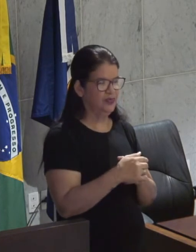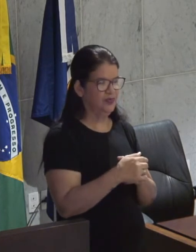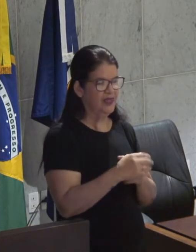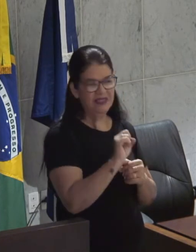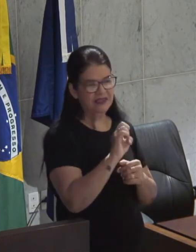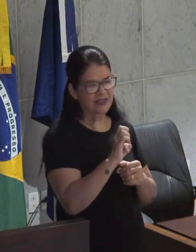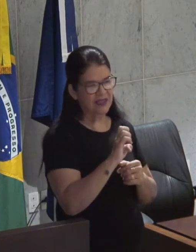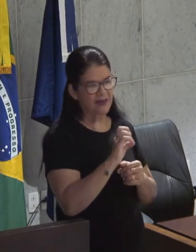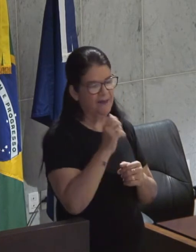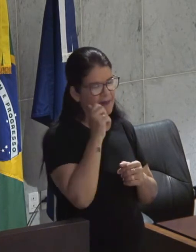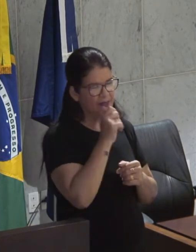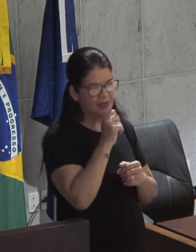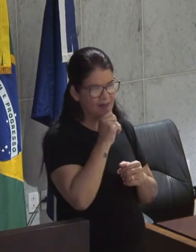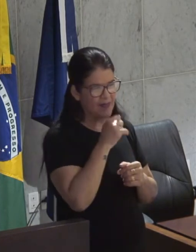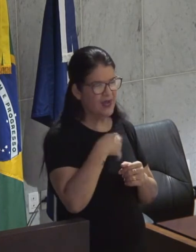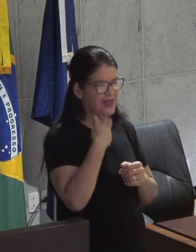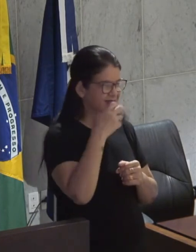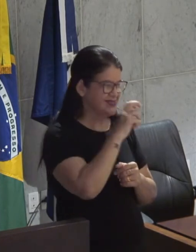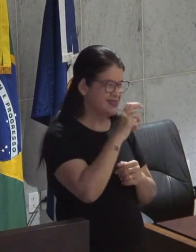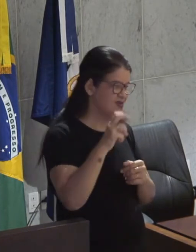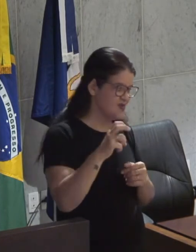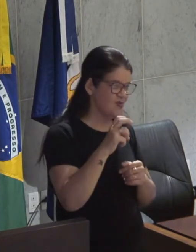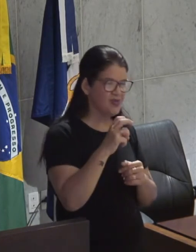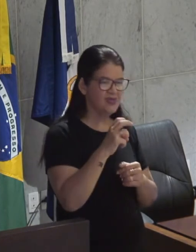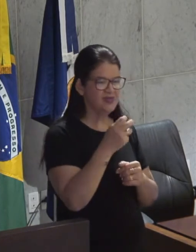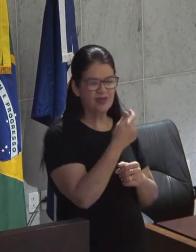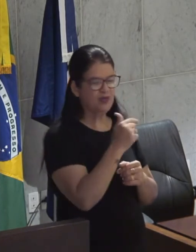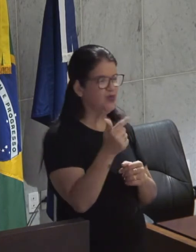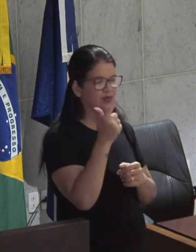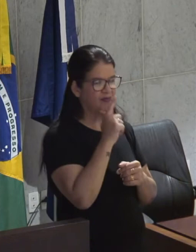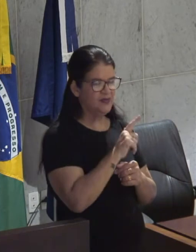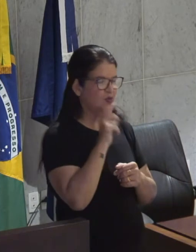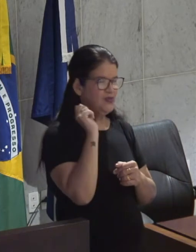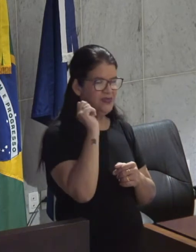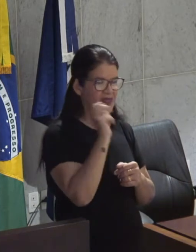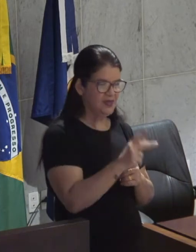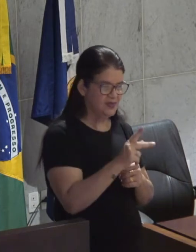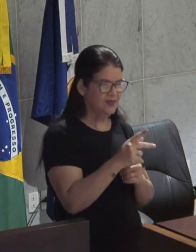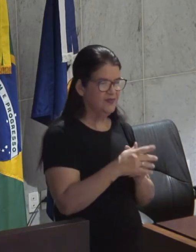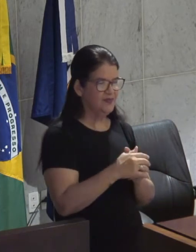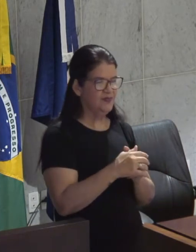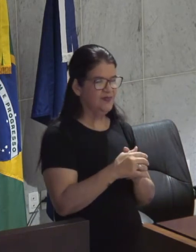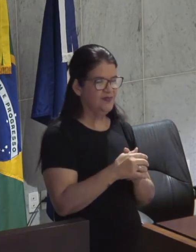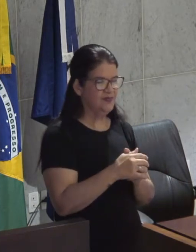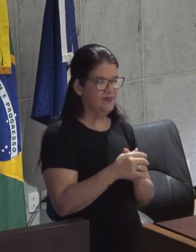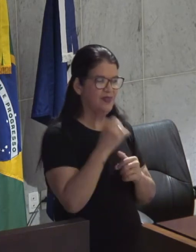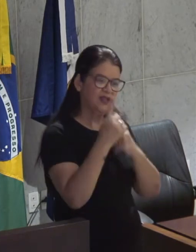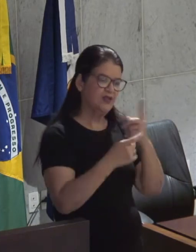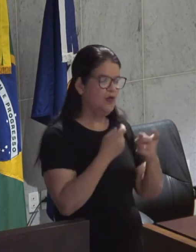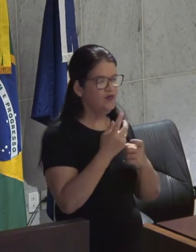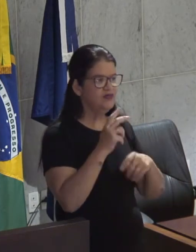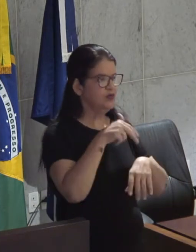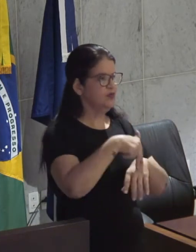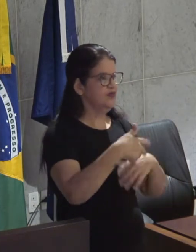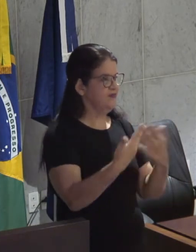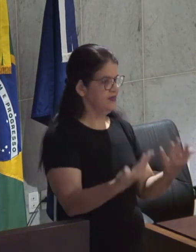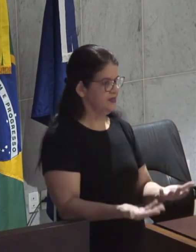minha mãe, aos 55 anos, não tivesse conseguido se aposentar, talvez eu não estivesse aqui.